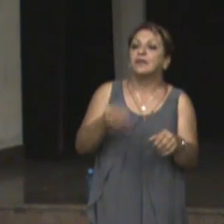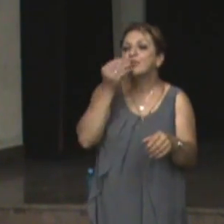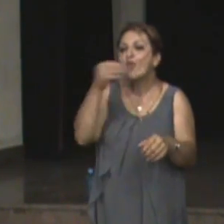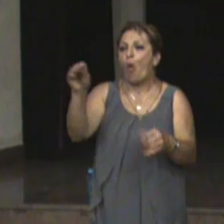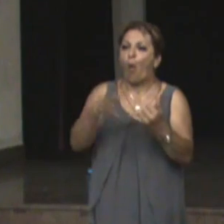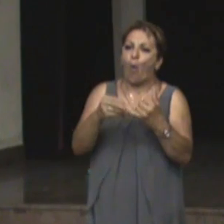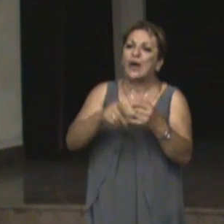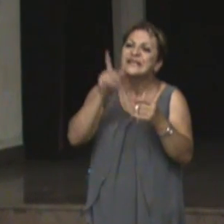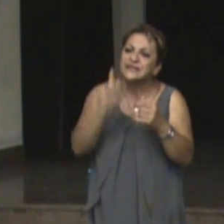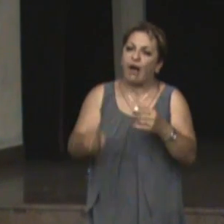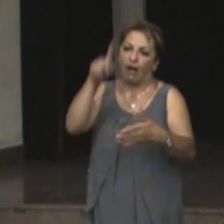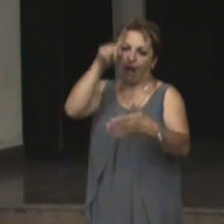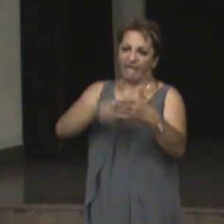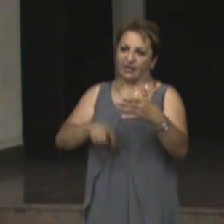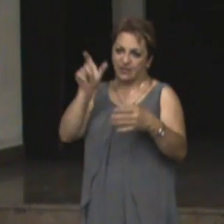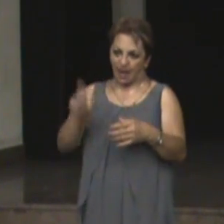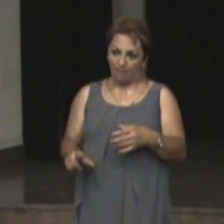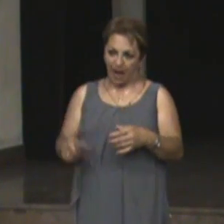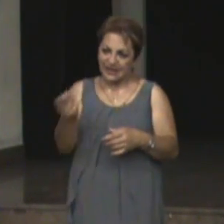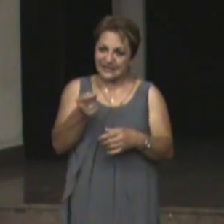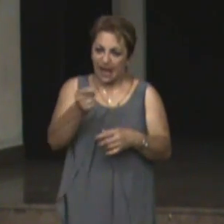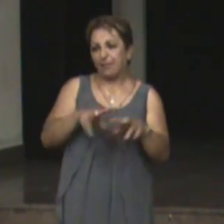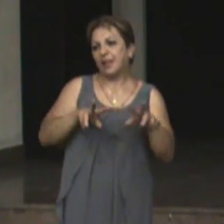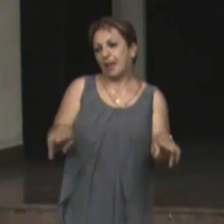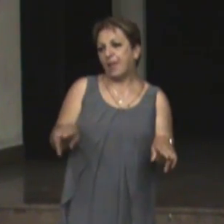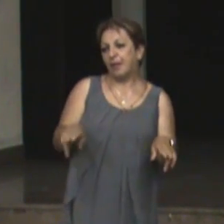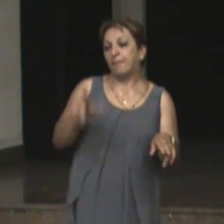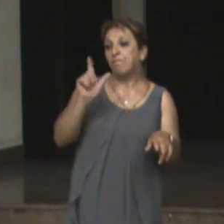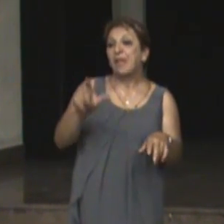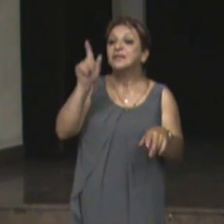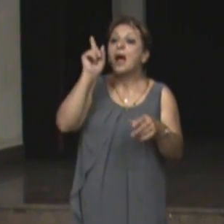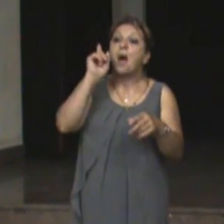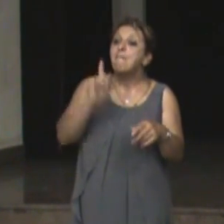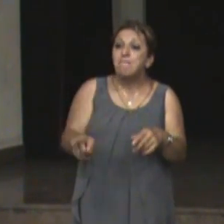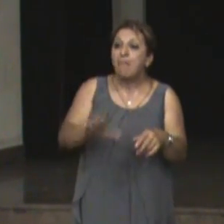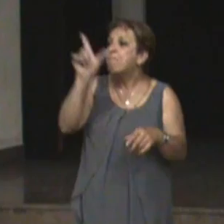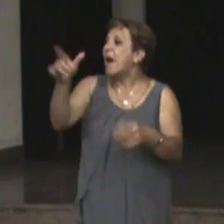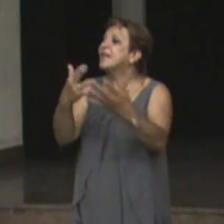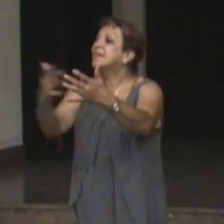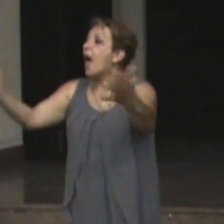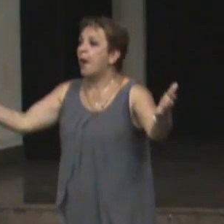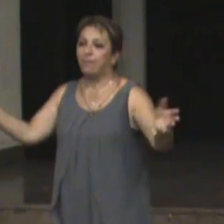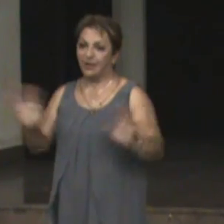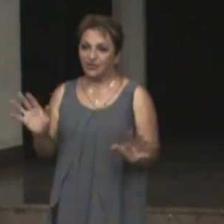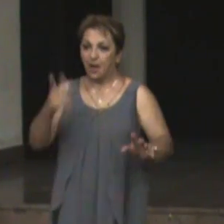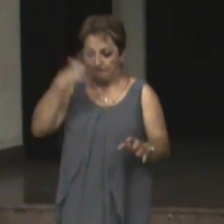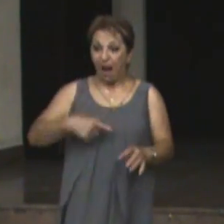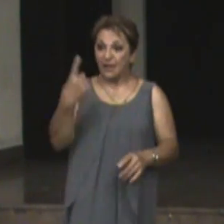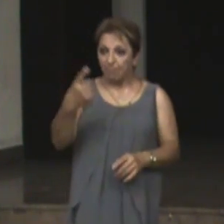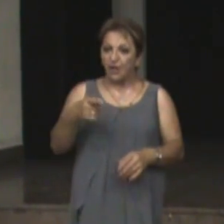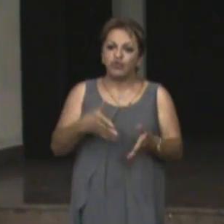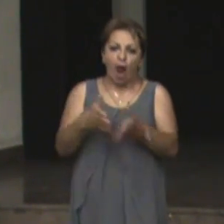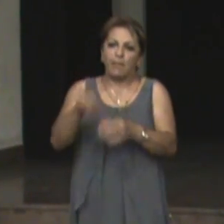պարարտի մեջ ընկած այդ սերմի նման կյանքը։ Բայց պարտադիր չի, որ սրանք տարբեր մարդիկ լինեն, որովհետև